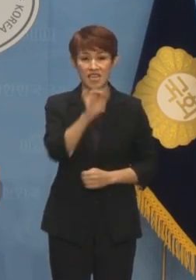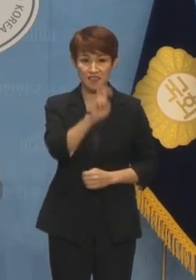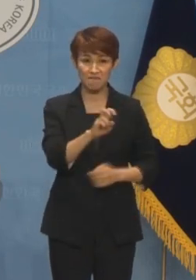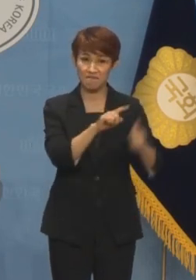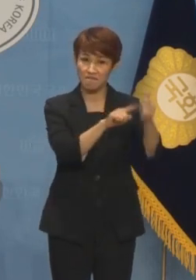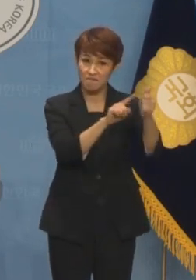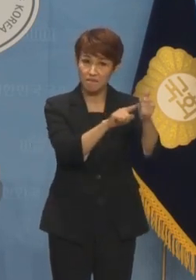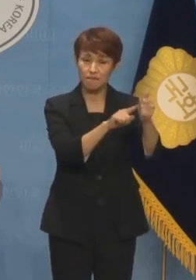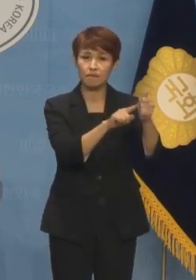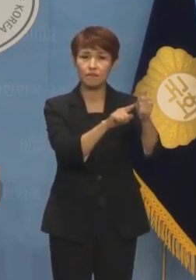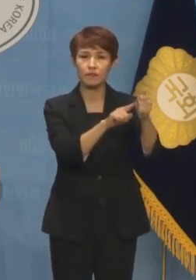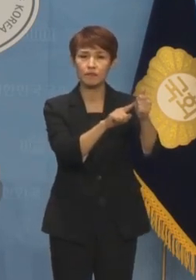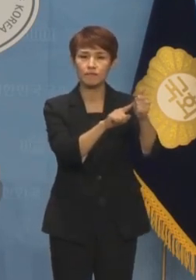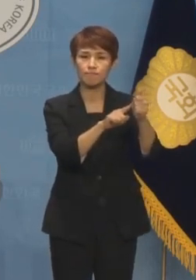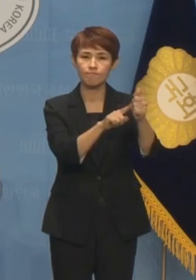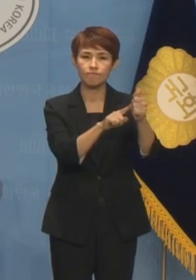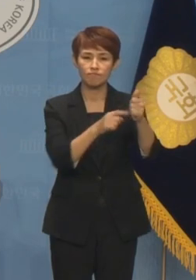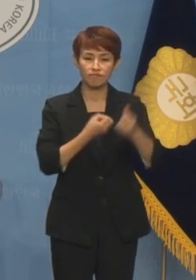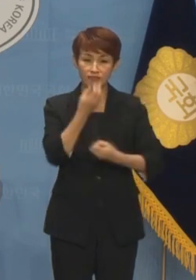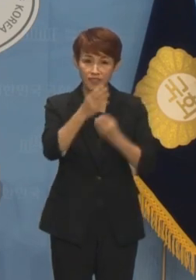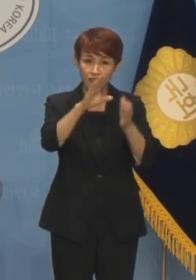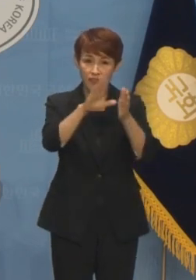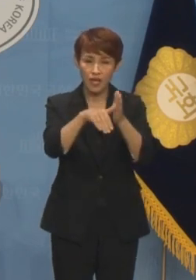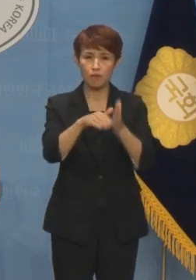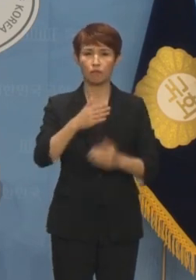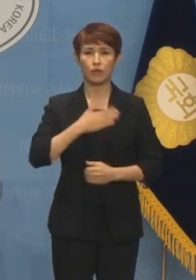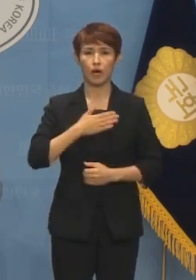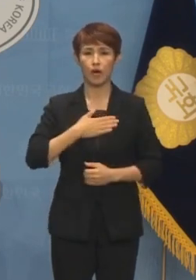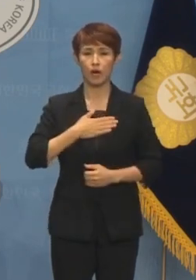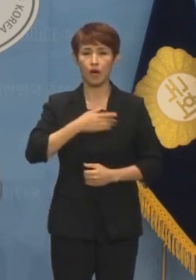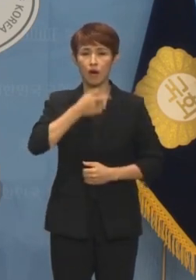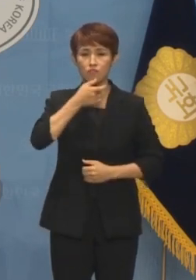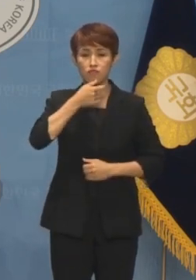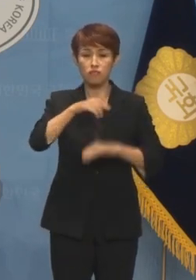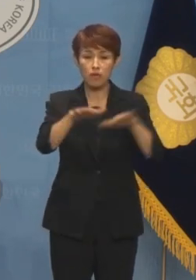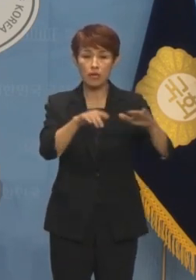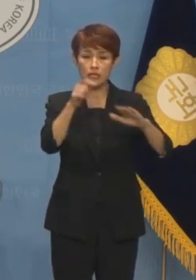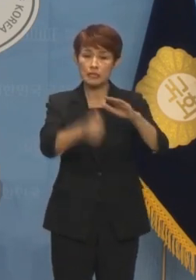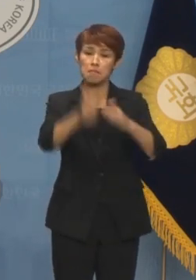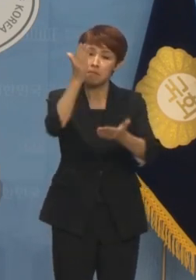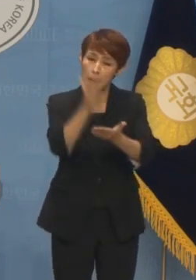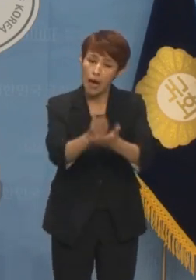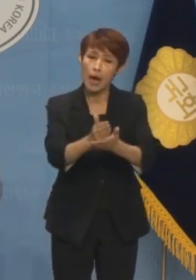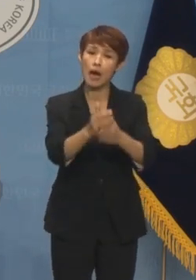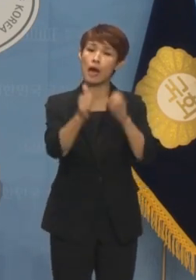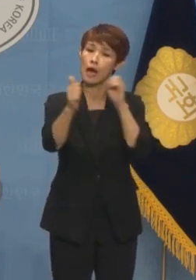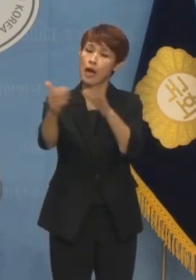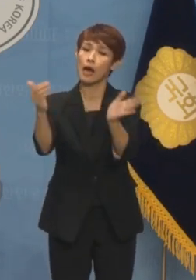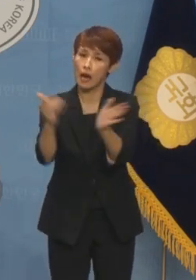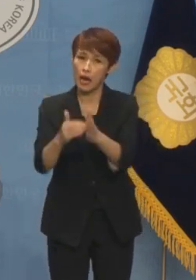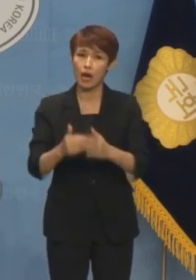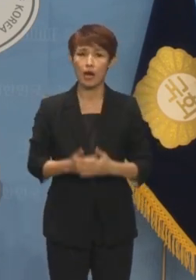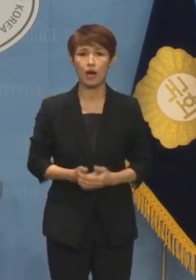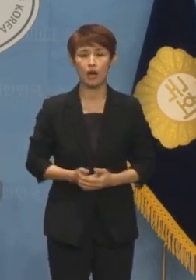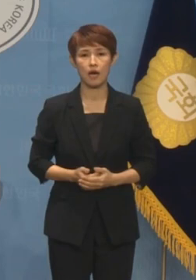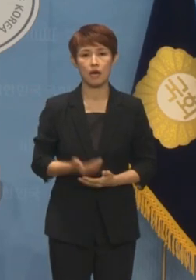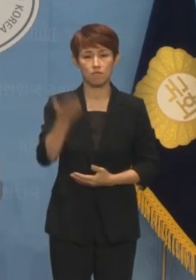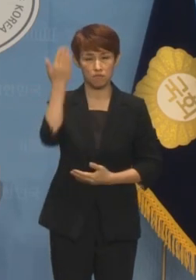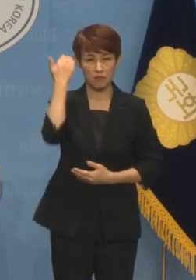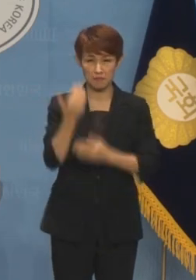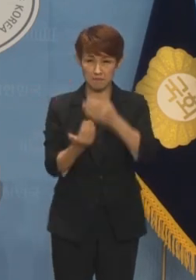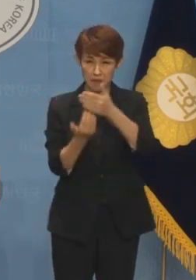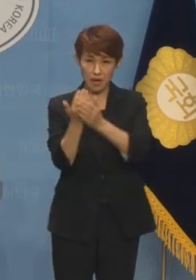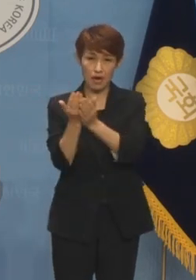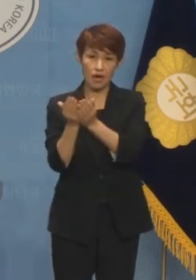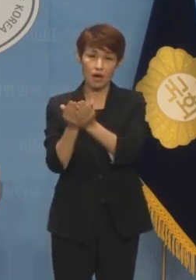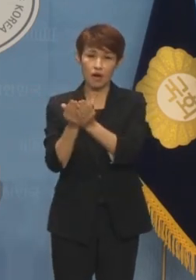임성근 전 사단장이 진술에서 난 물에 들어가지 말라고 했다. 과거 천안함 사건 수색 작전도